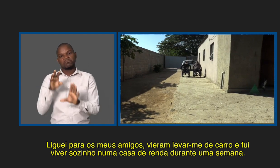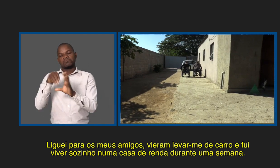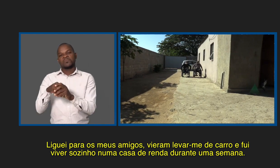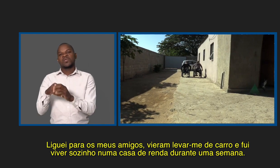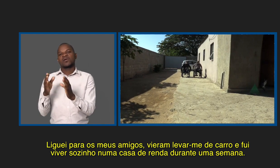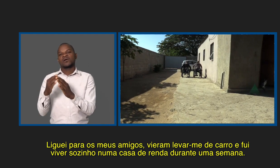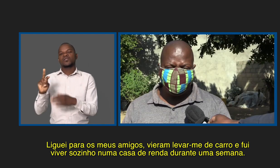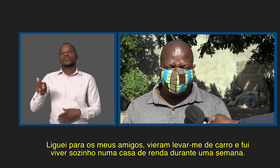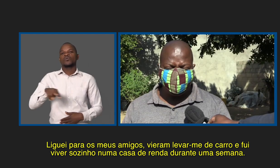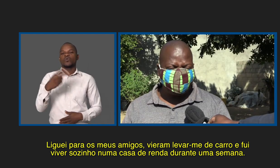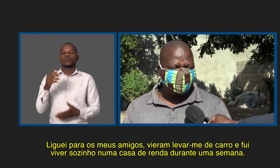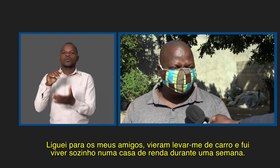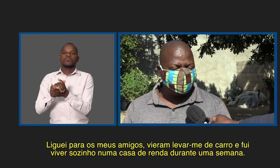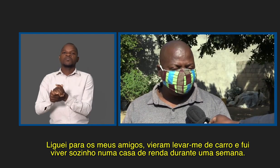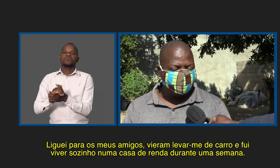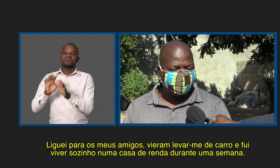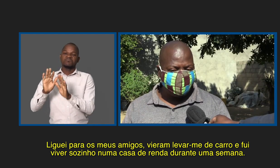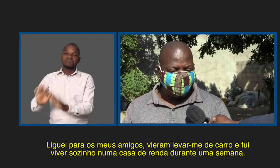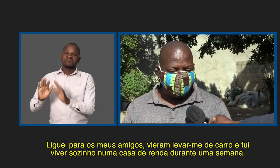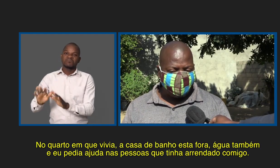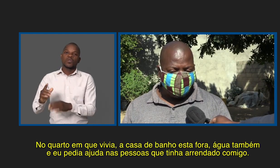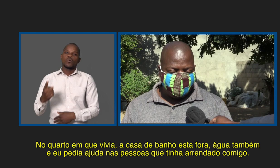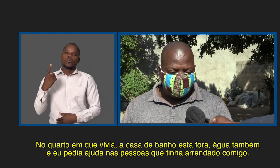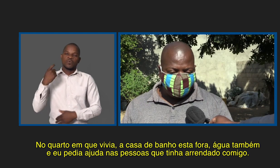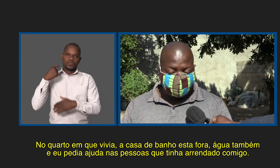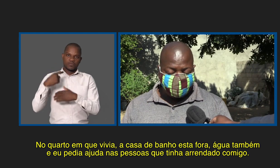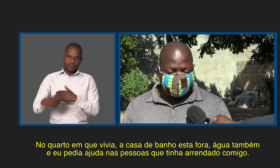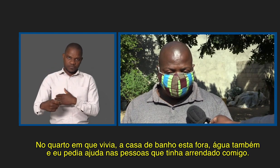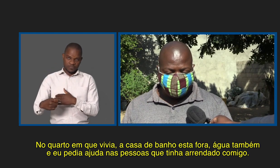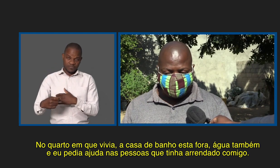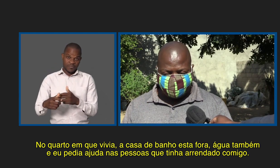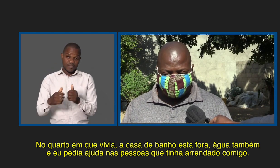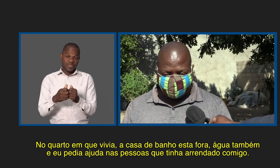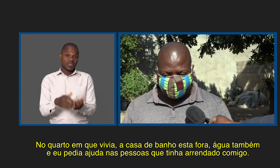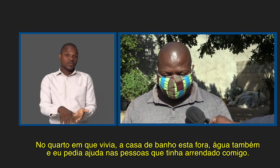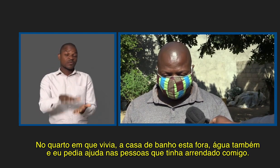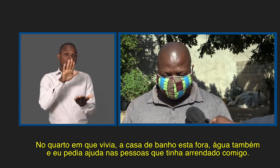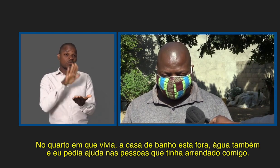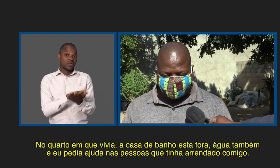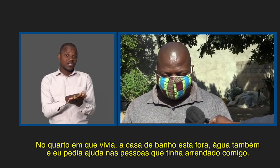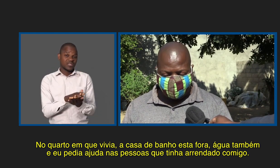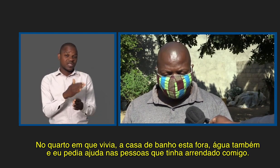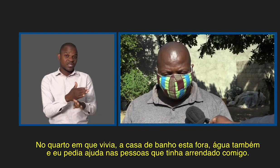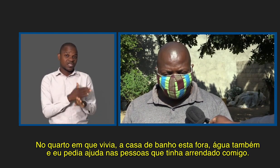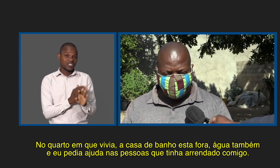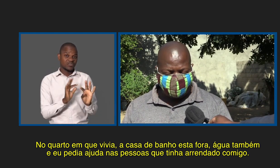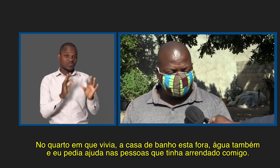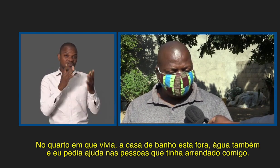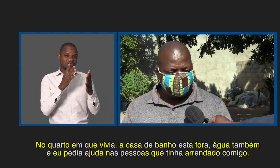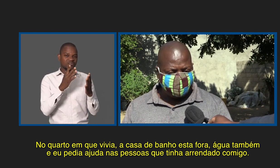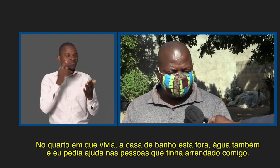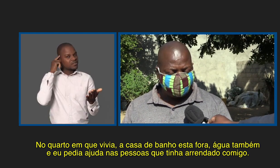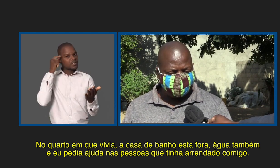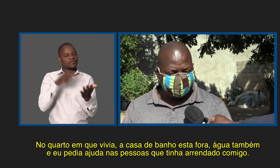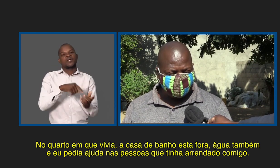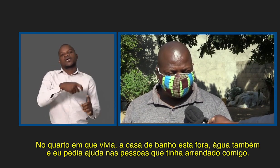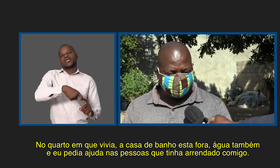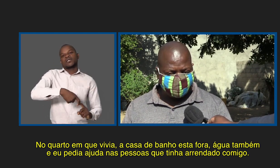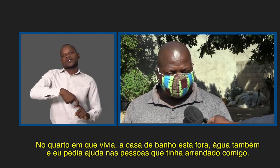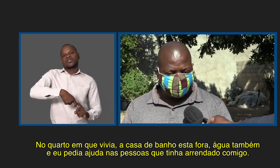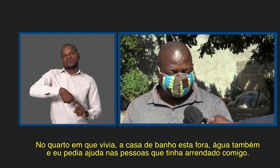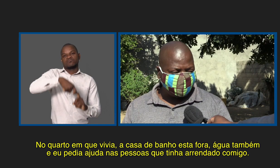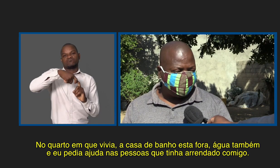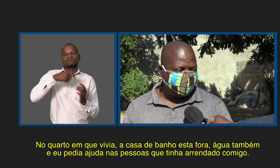uma semana sozinha. No sítio onde eu vivia, era num quarto de arrenda.